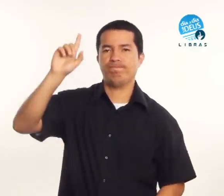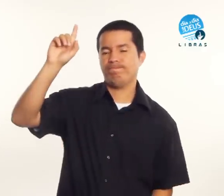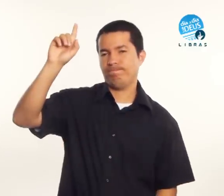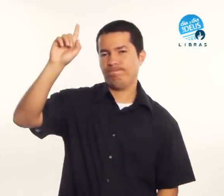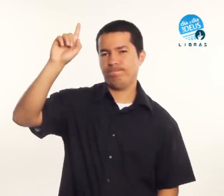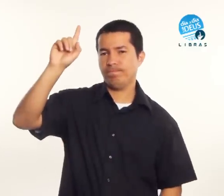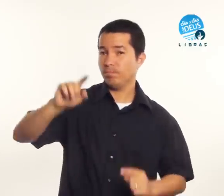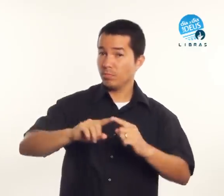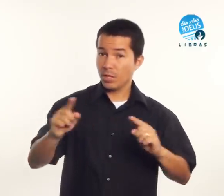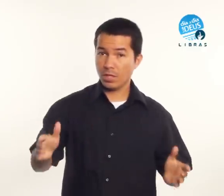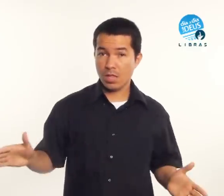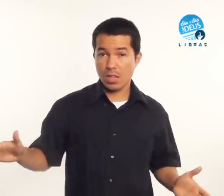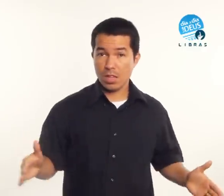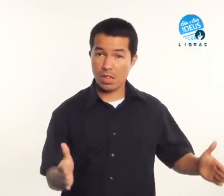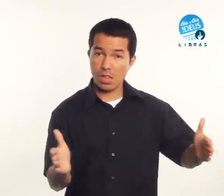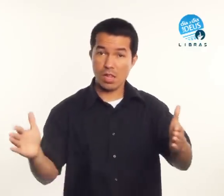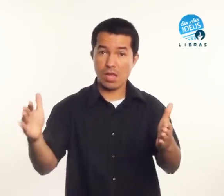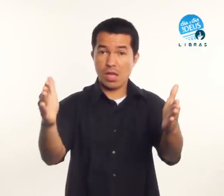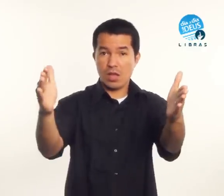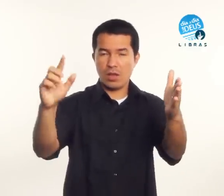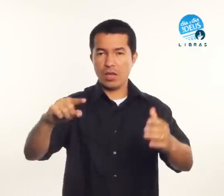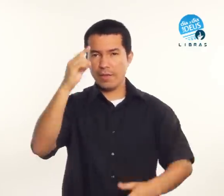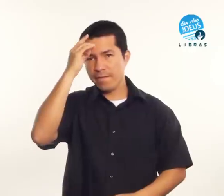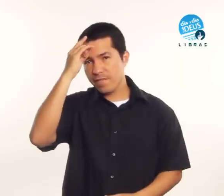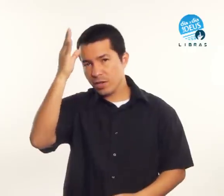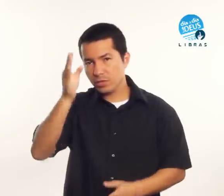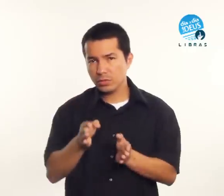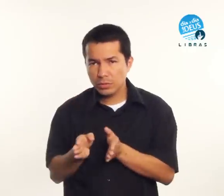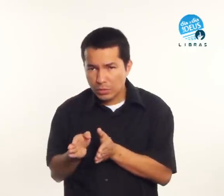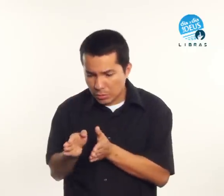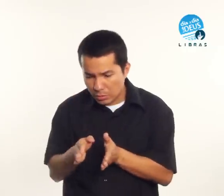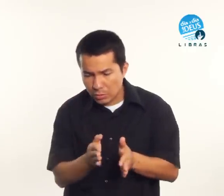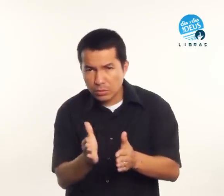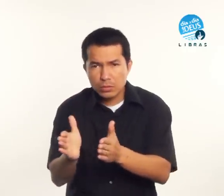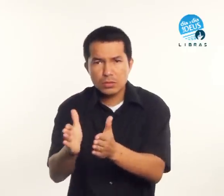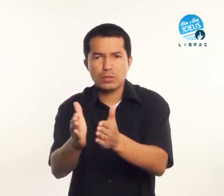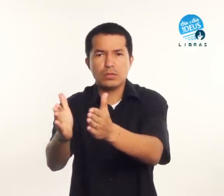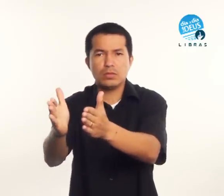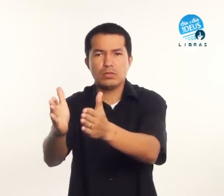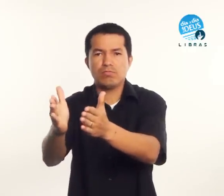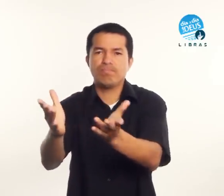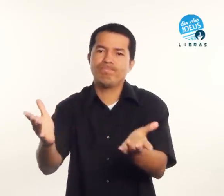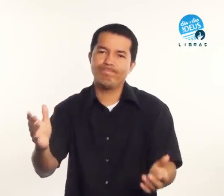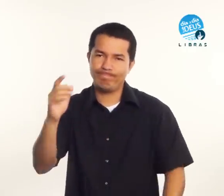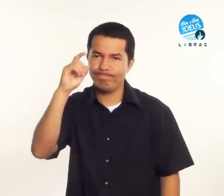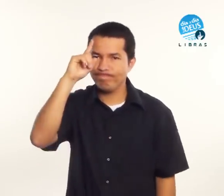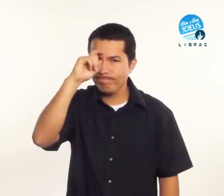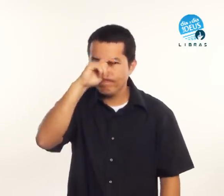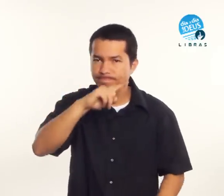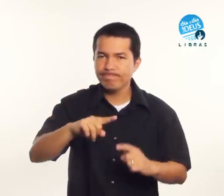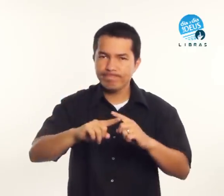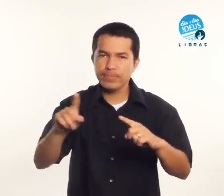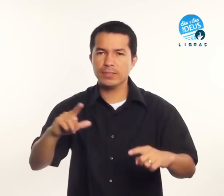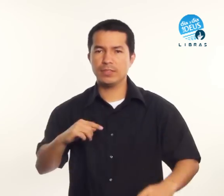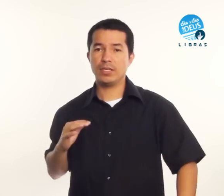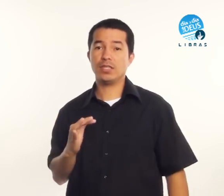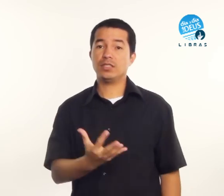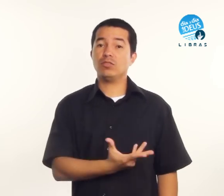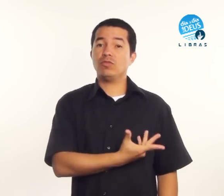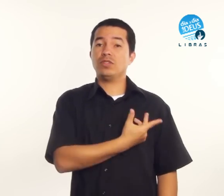E o caminho estreito tem outro fim, a salvação eterna. Por isso, a Bíblia nos chama para a